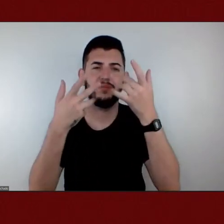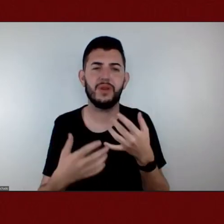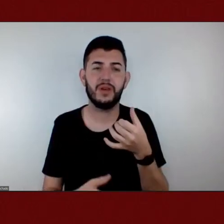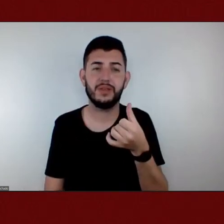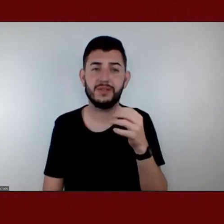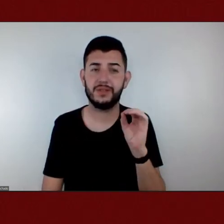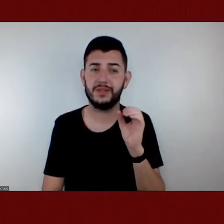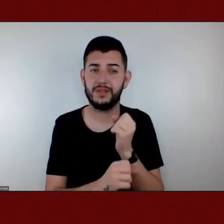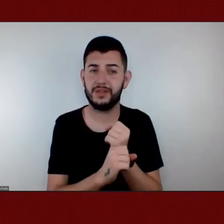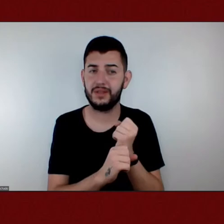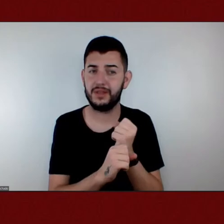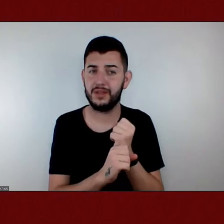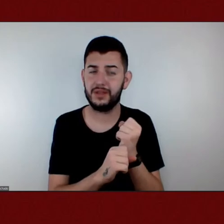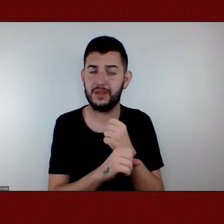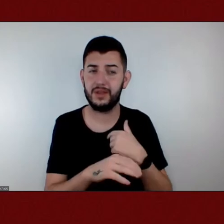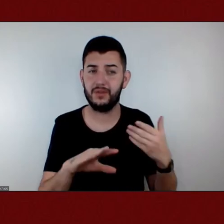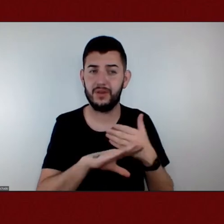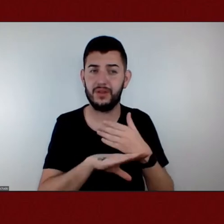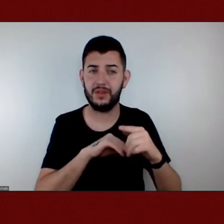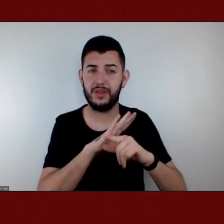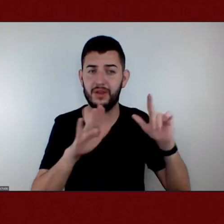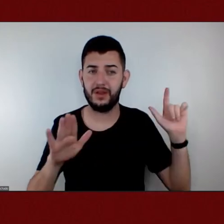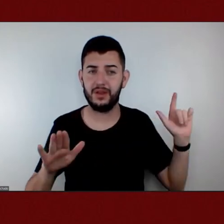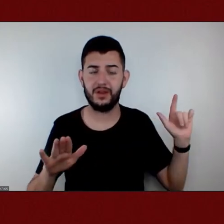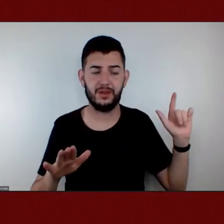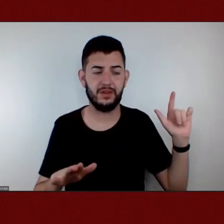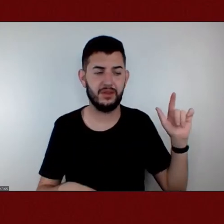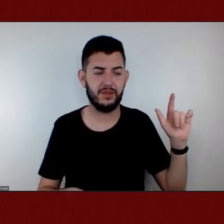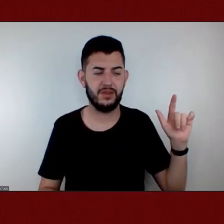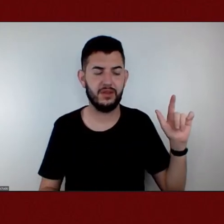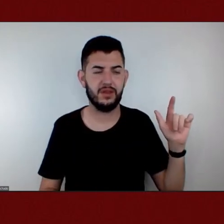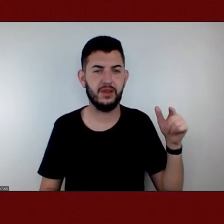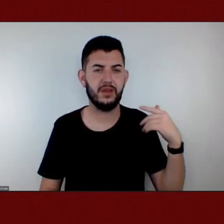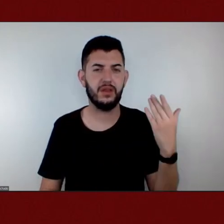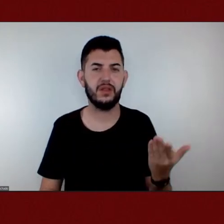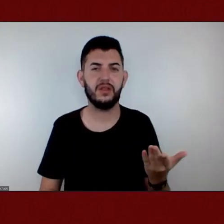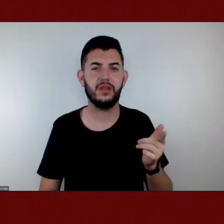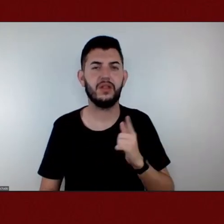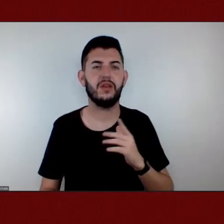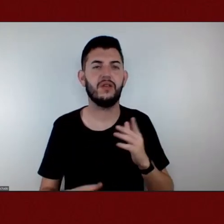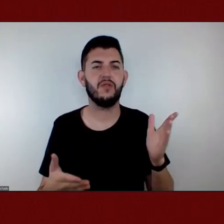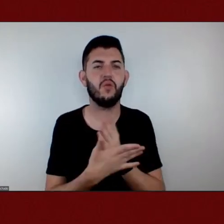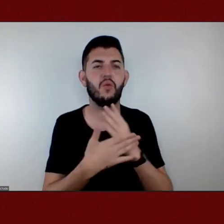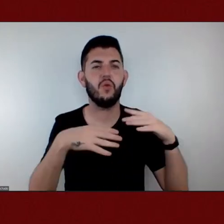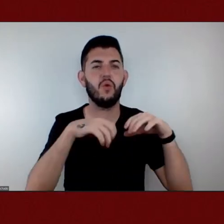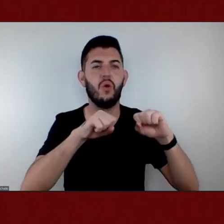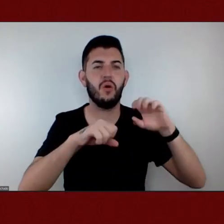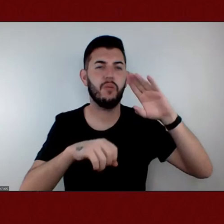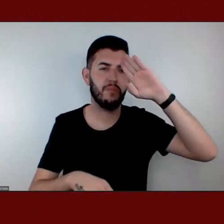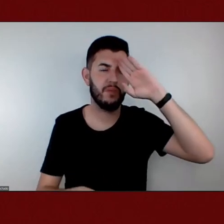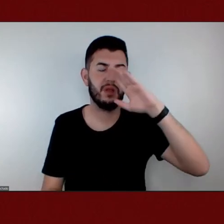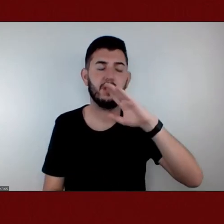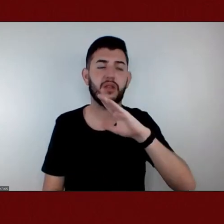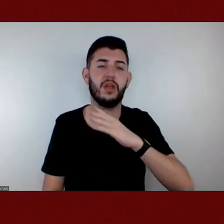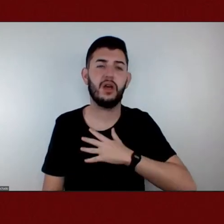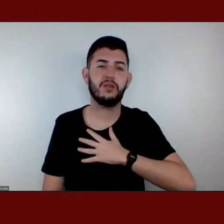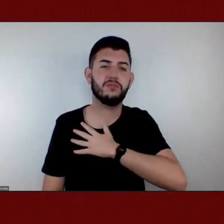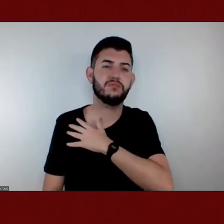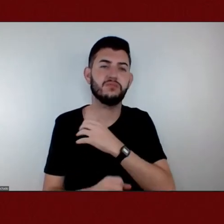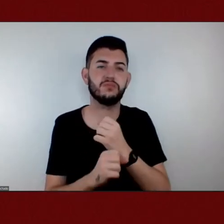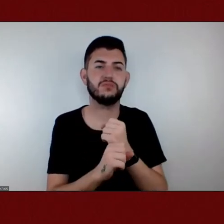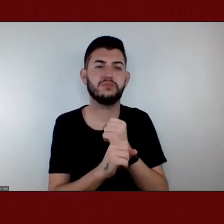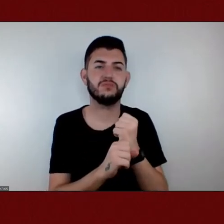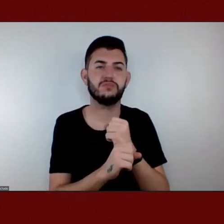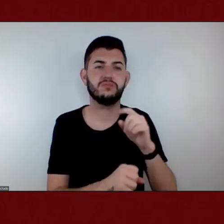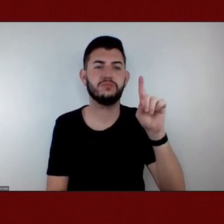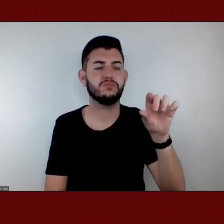ainda antes, claro, do golpe militar de 64, e era